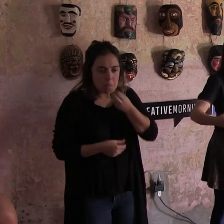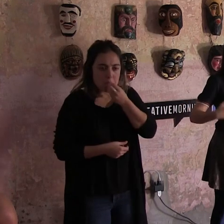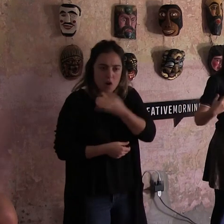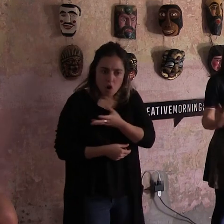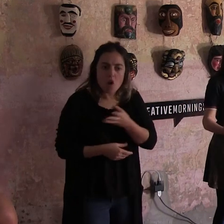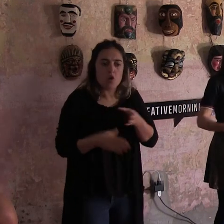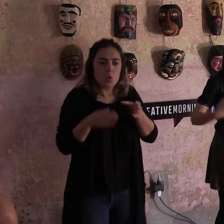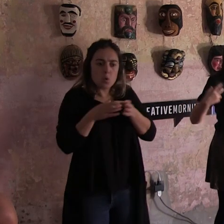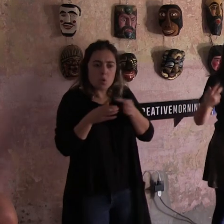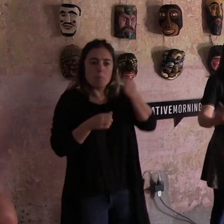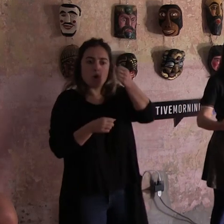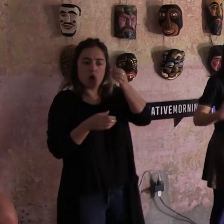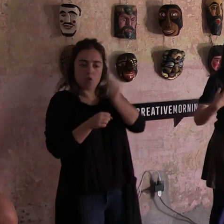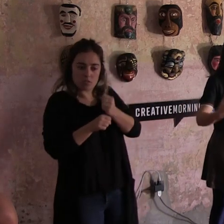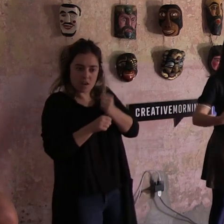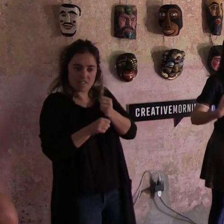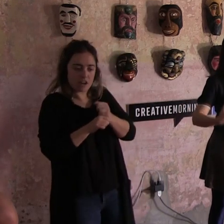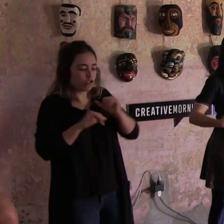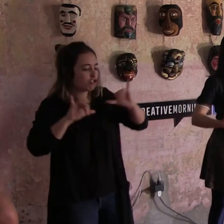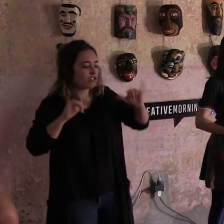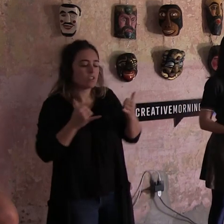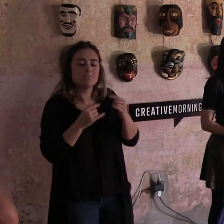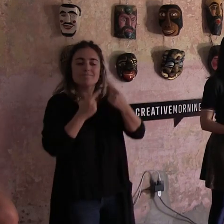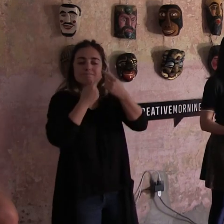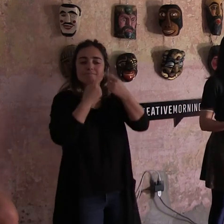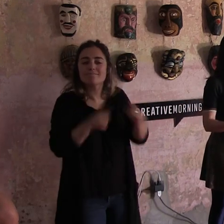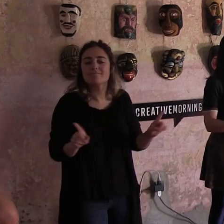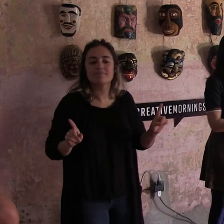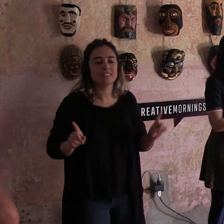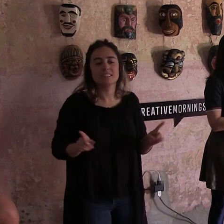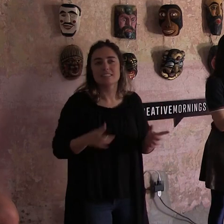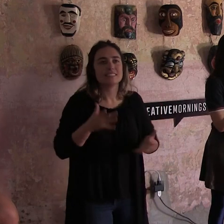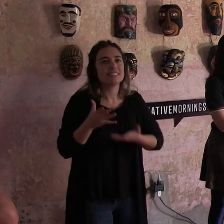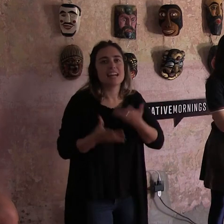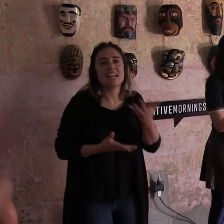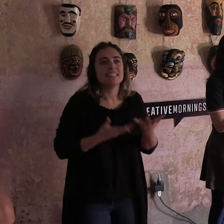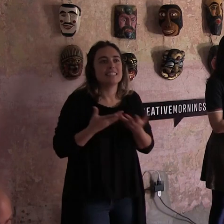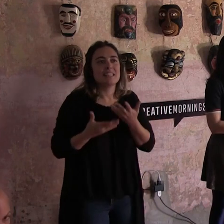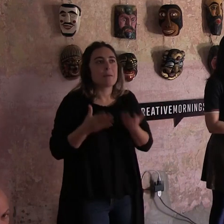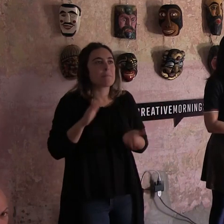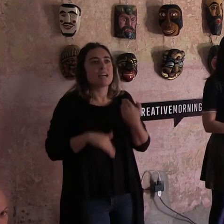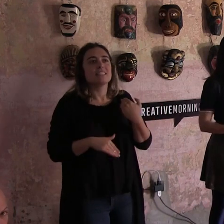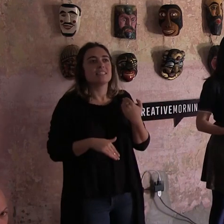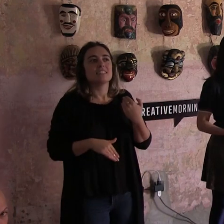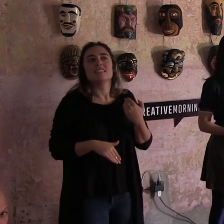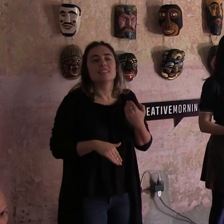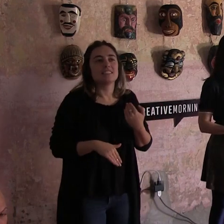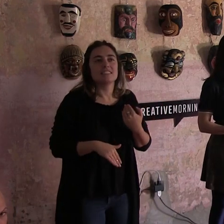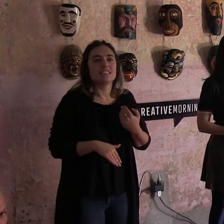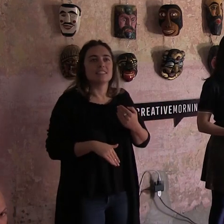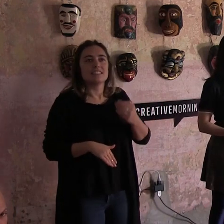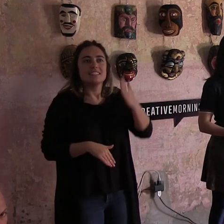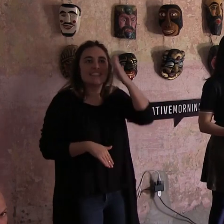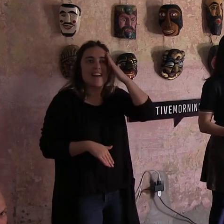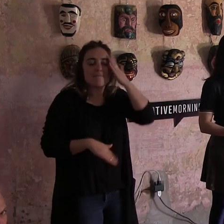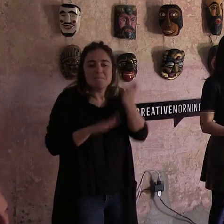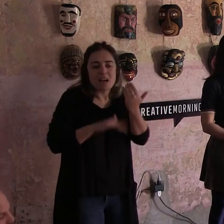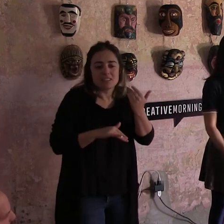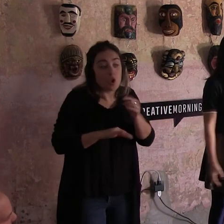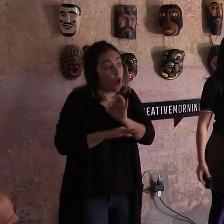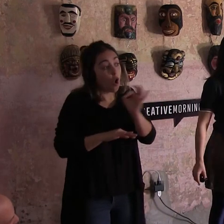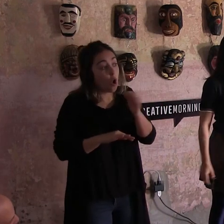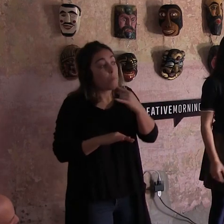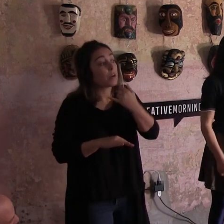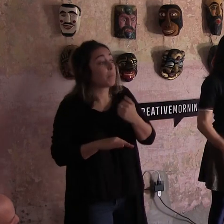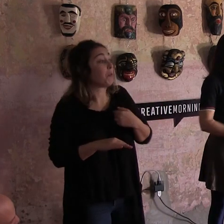el equipo de trabajo ya tiene otra, no sé, hay otro conocimiento también. Y o si no, agarrá y proponé, empecé